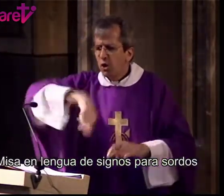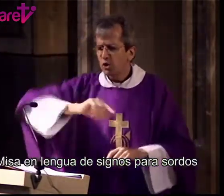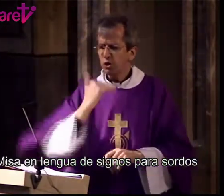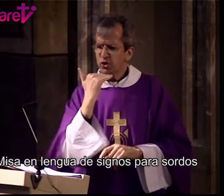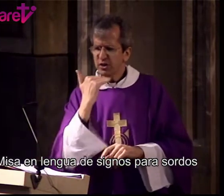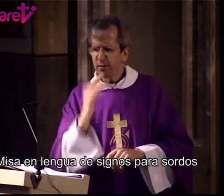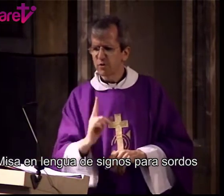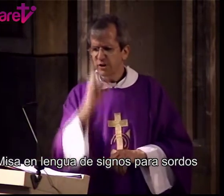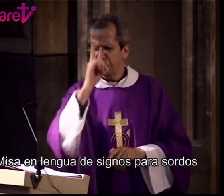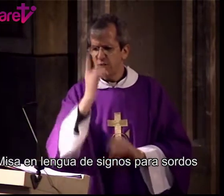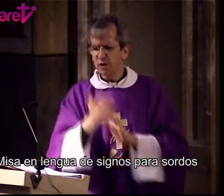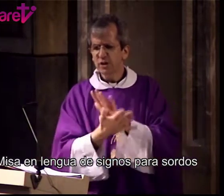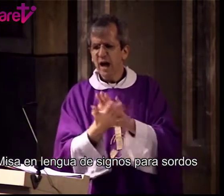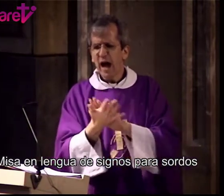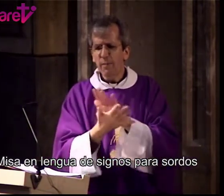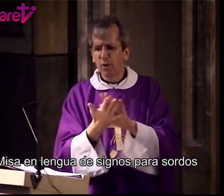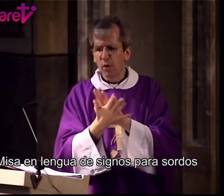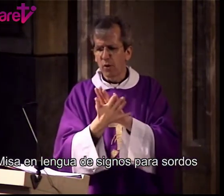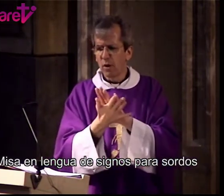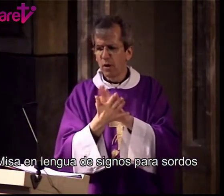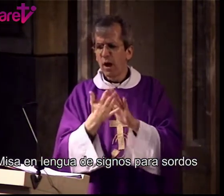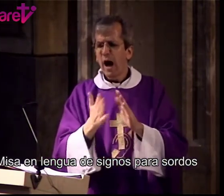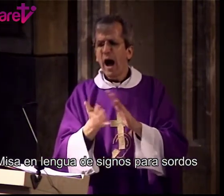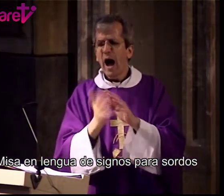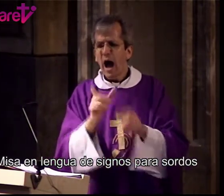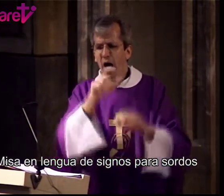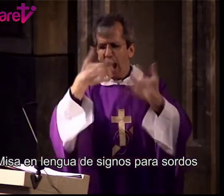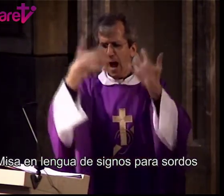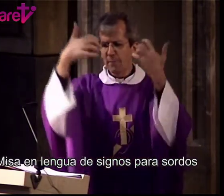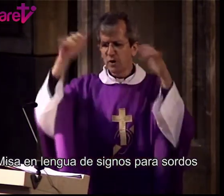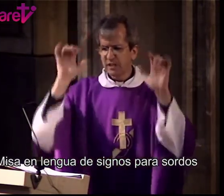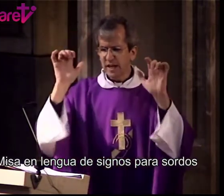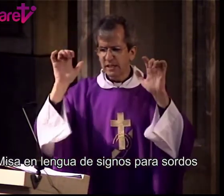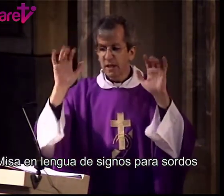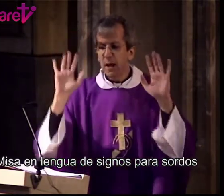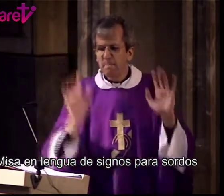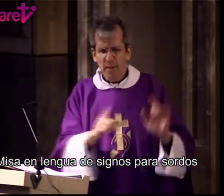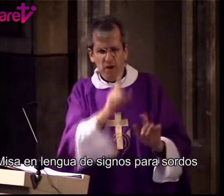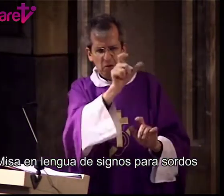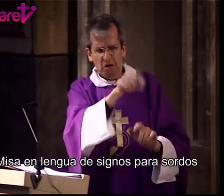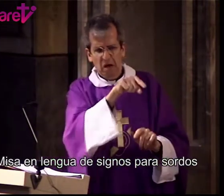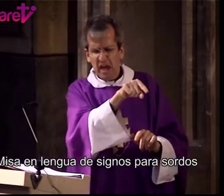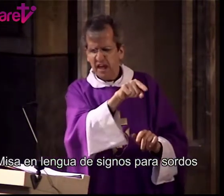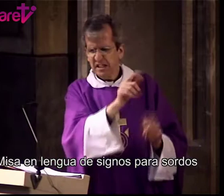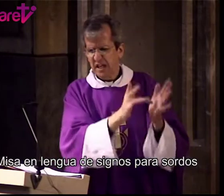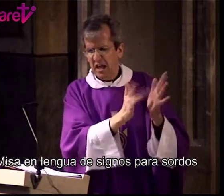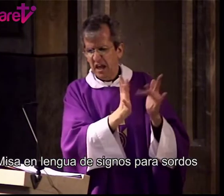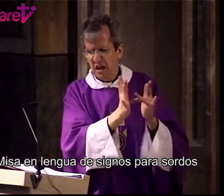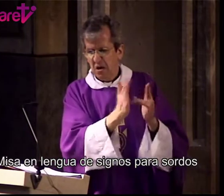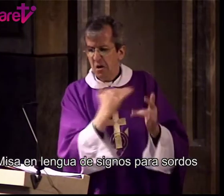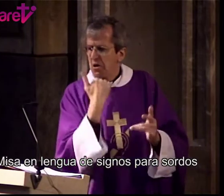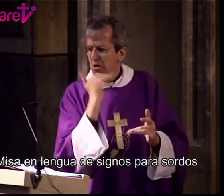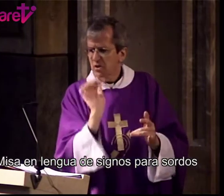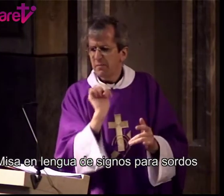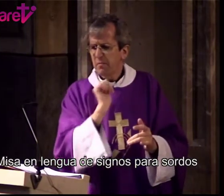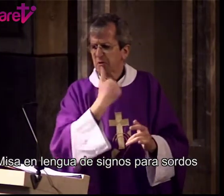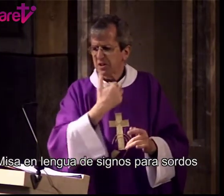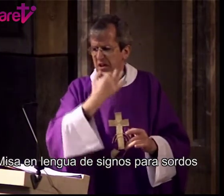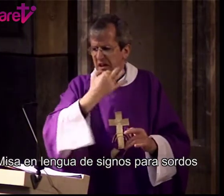Nosotros sabemos que Dios habló a Moisés, pero ese no sabemos quién